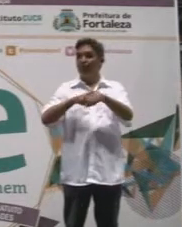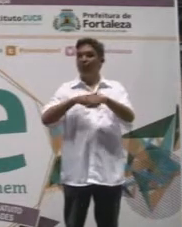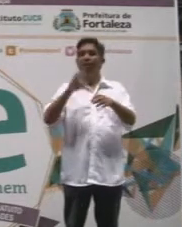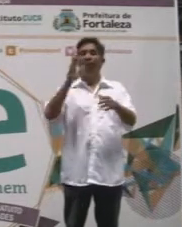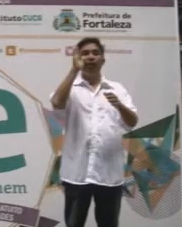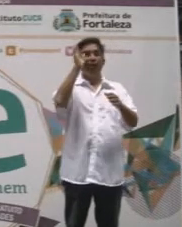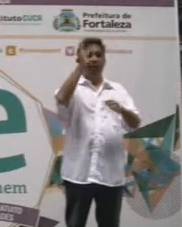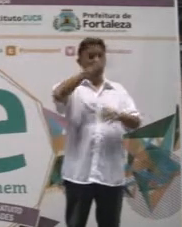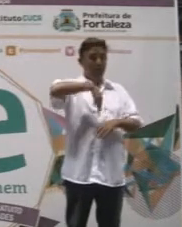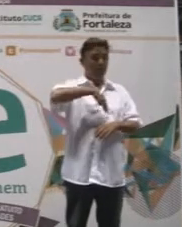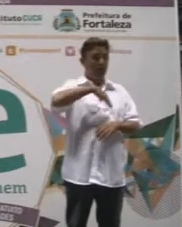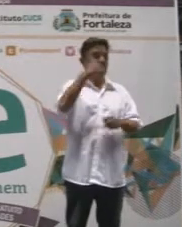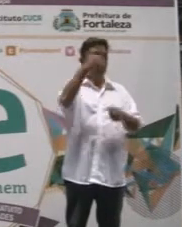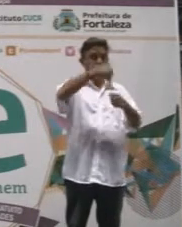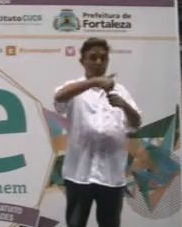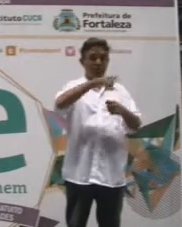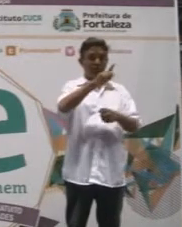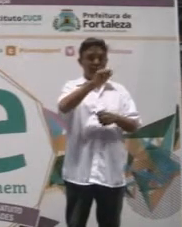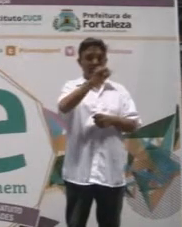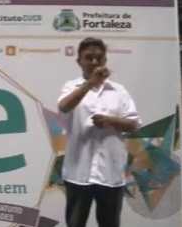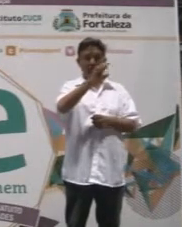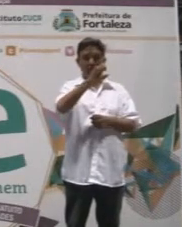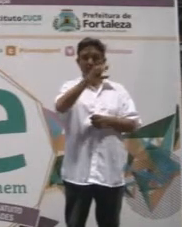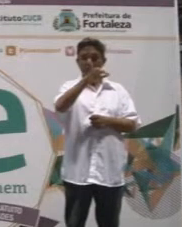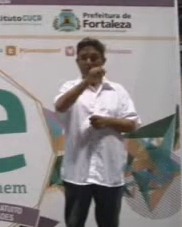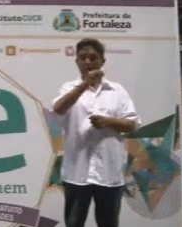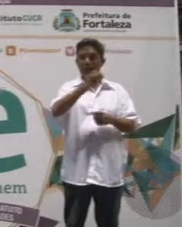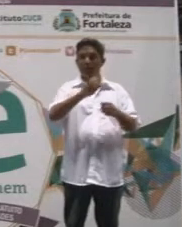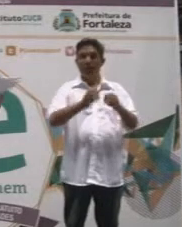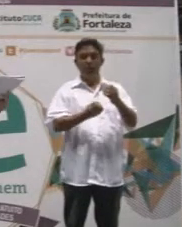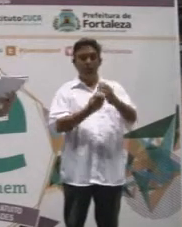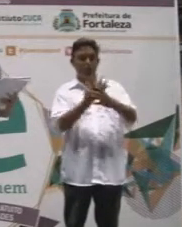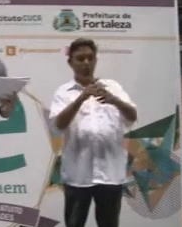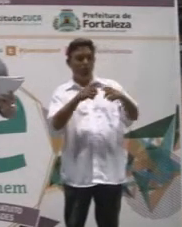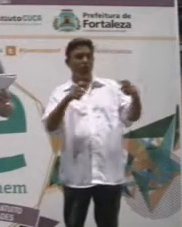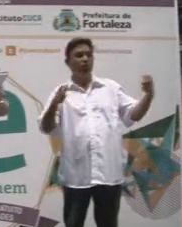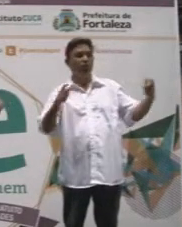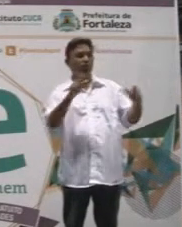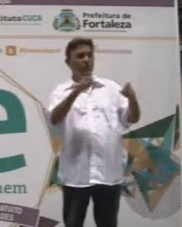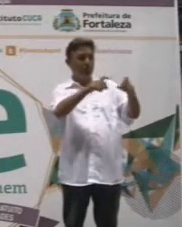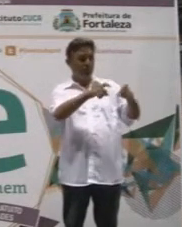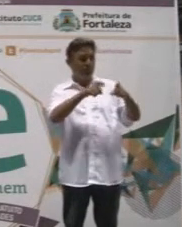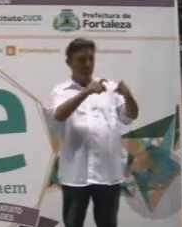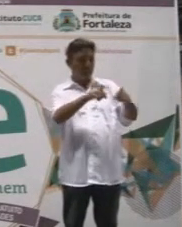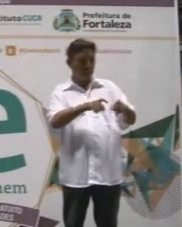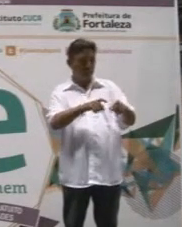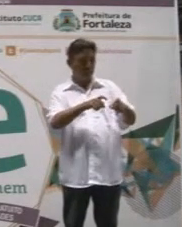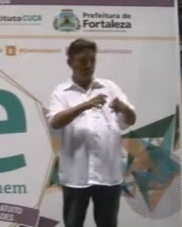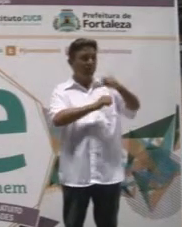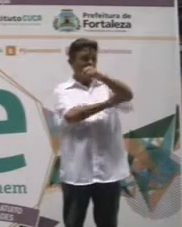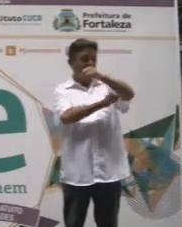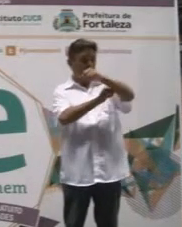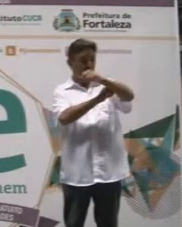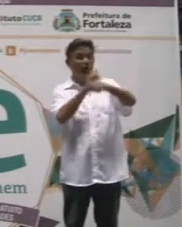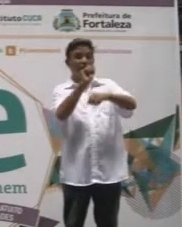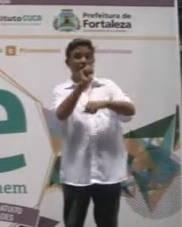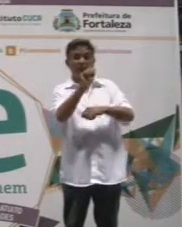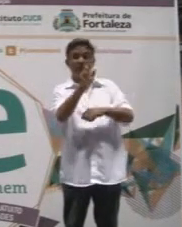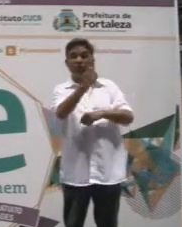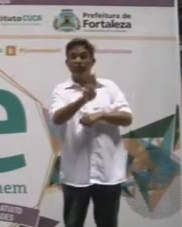combustíveis fósseis e aumentar a nossa agricultura de forma sustentável. Então, os pilares da Revolução Verde é